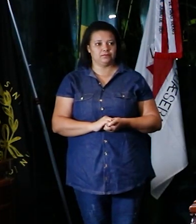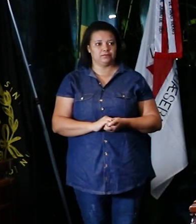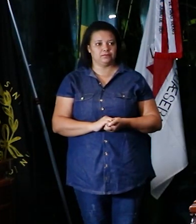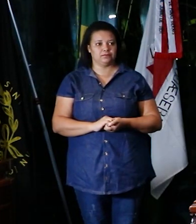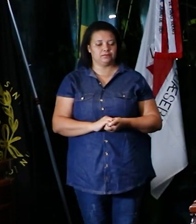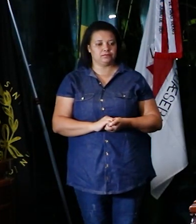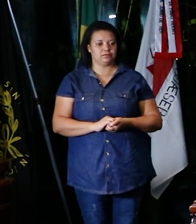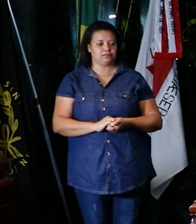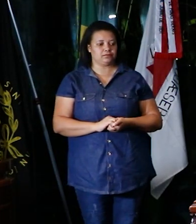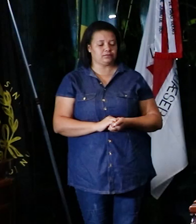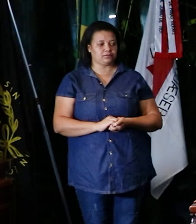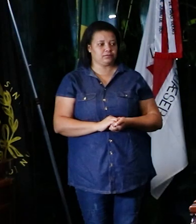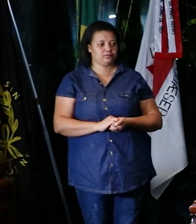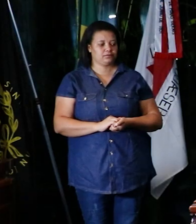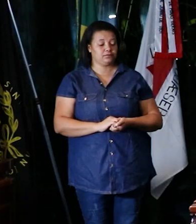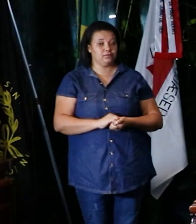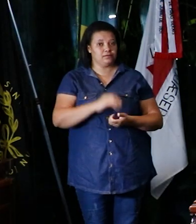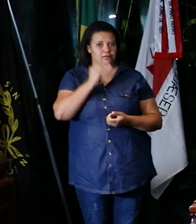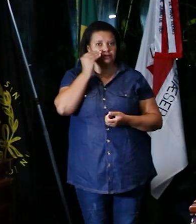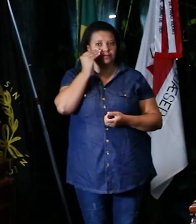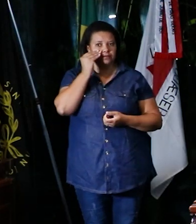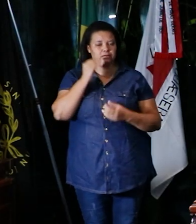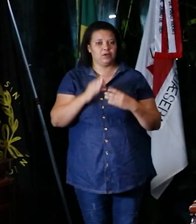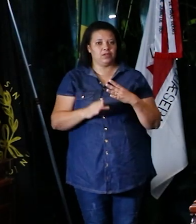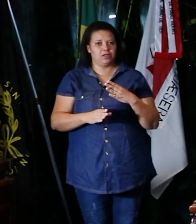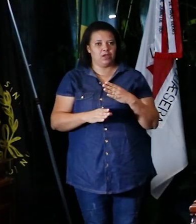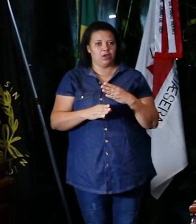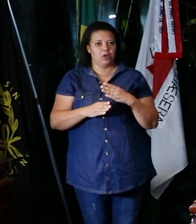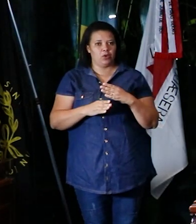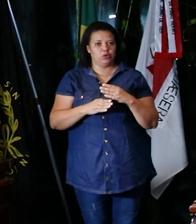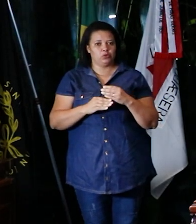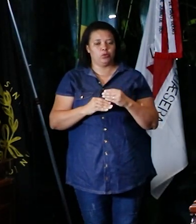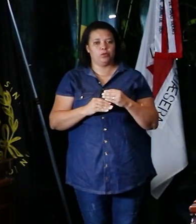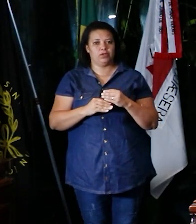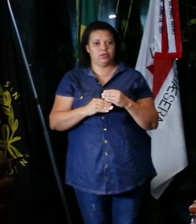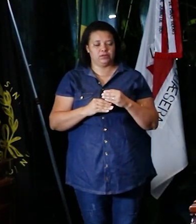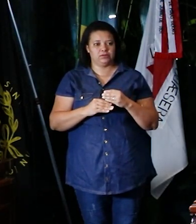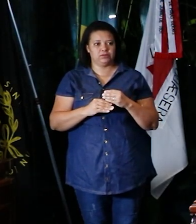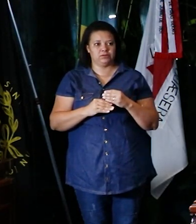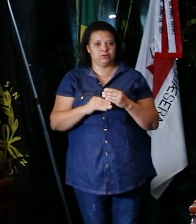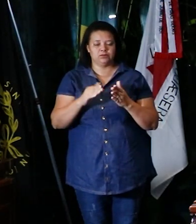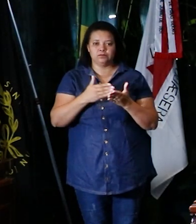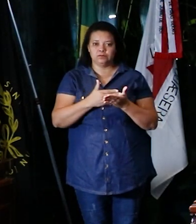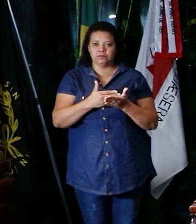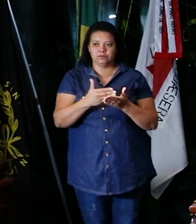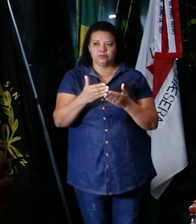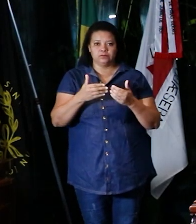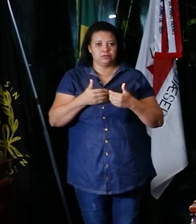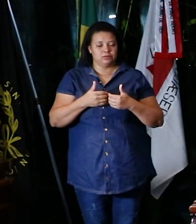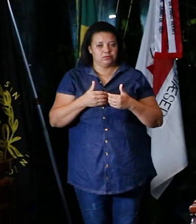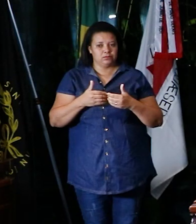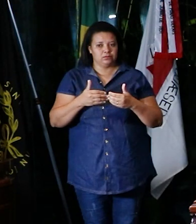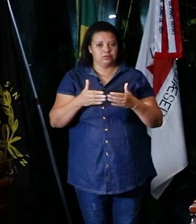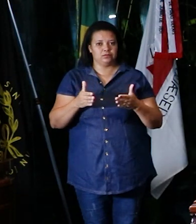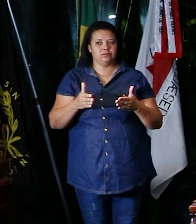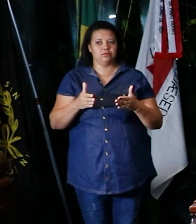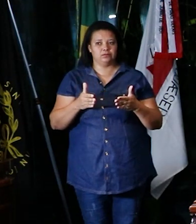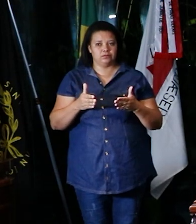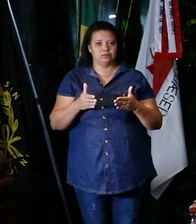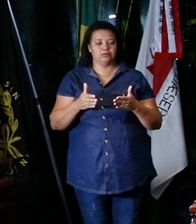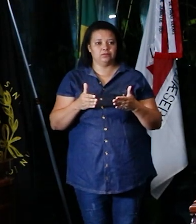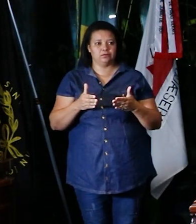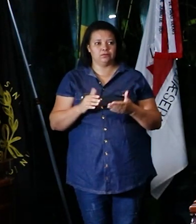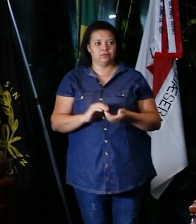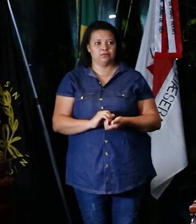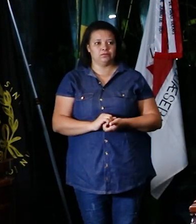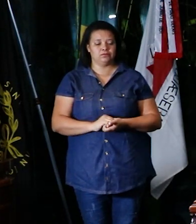me resumir a parte inicial aqui, que é uma que também vai aparecer